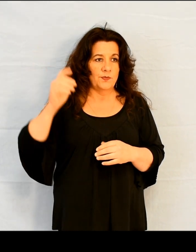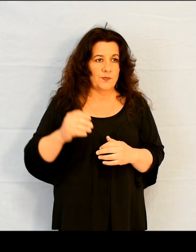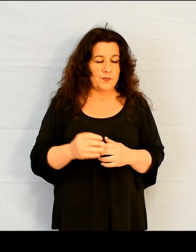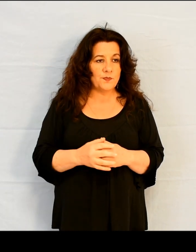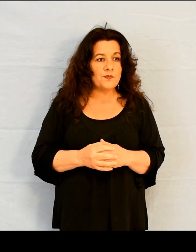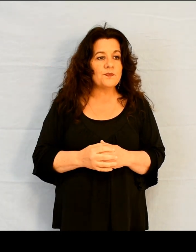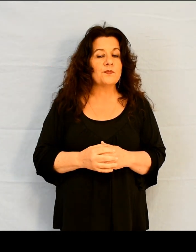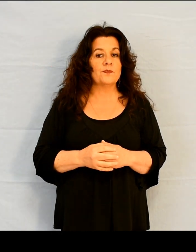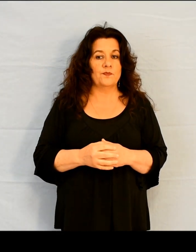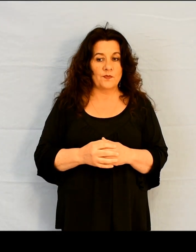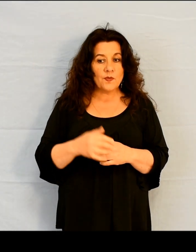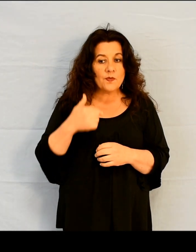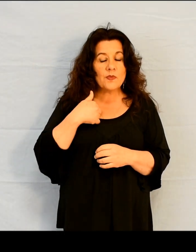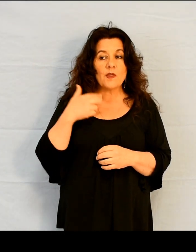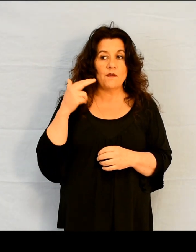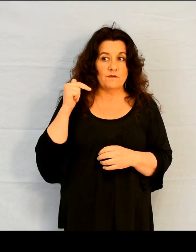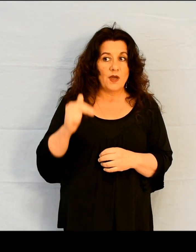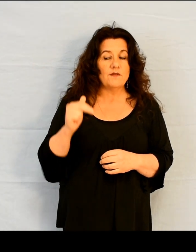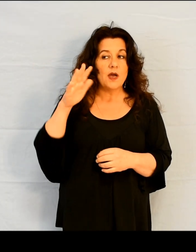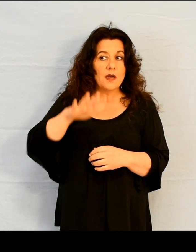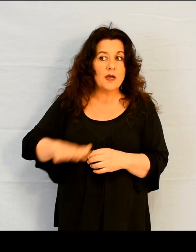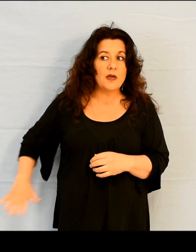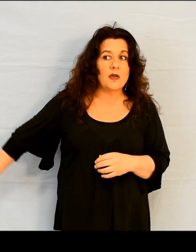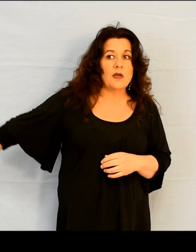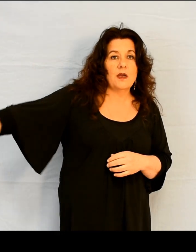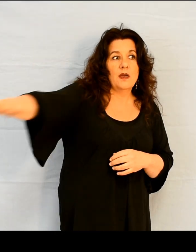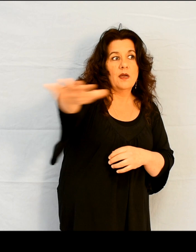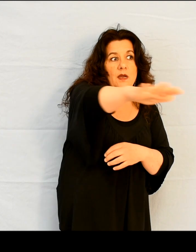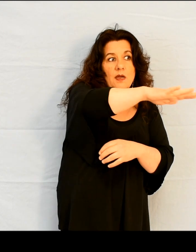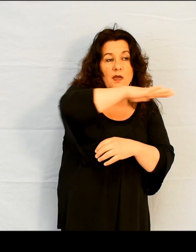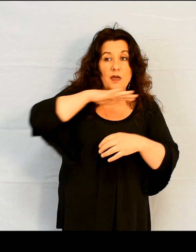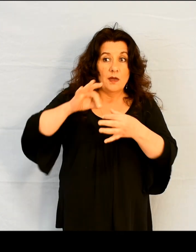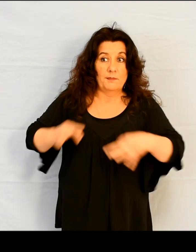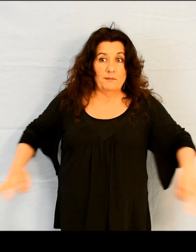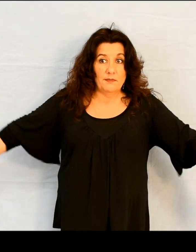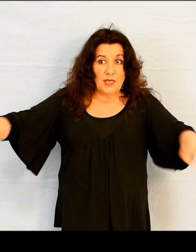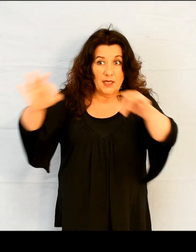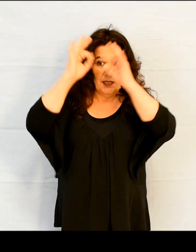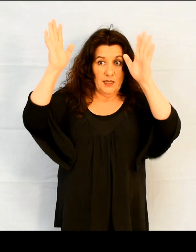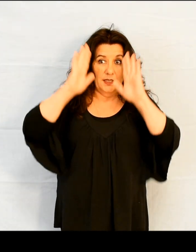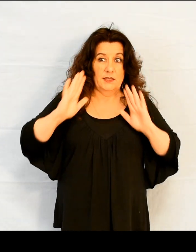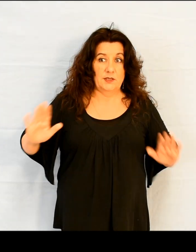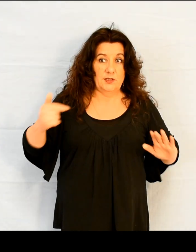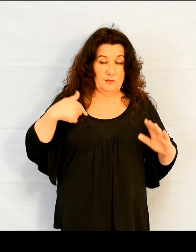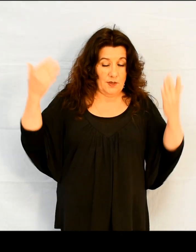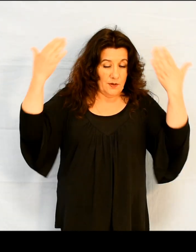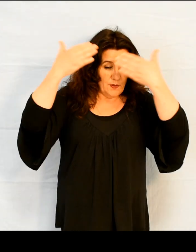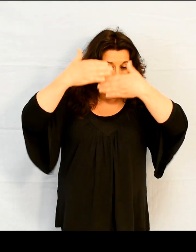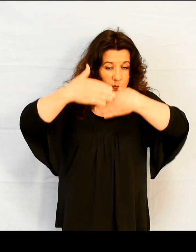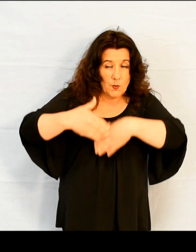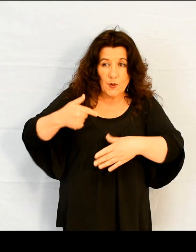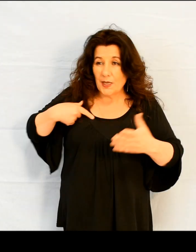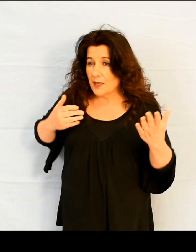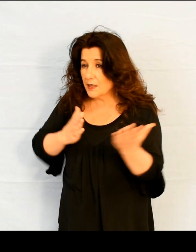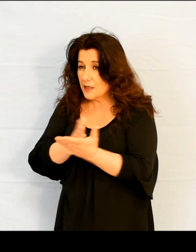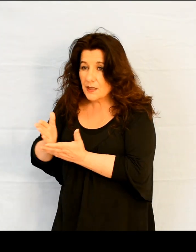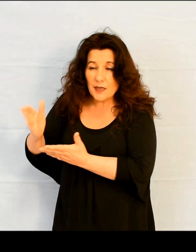Je traverserai le pays d'Égypte cette nuit-là. Je frapperai tout premier-né au pays